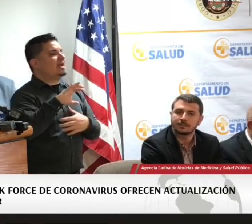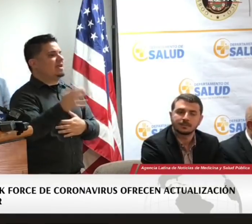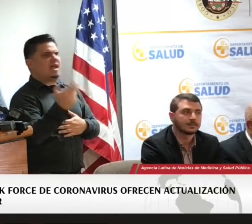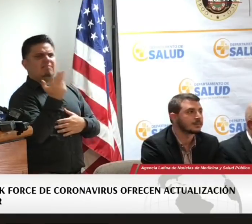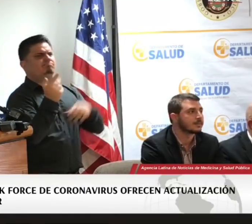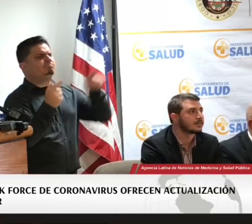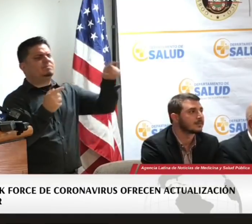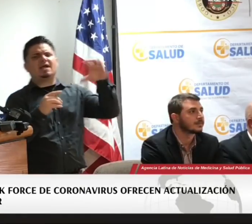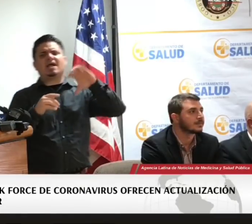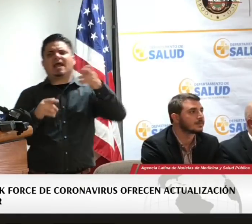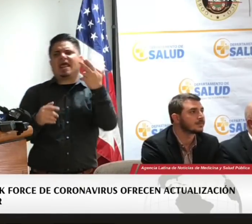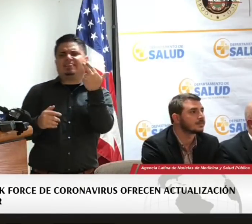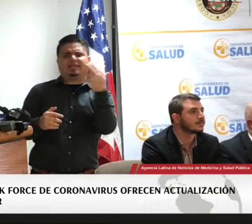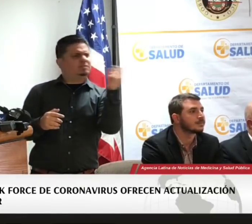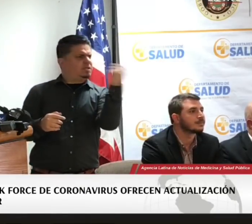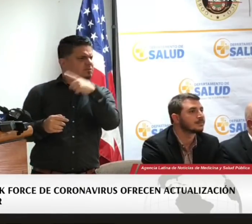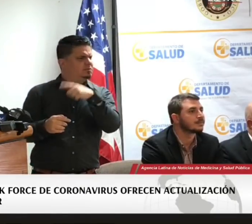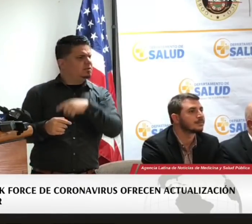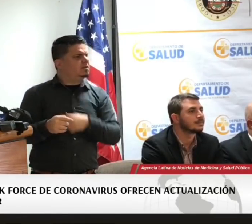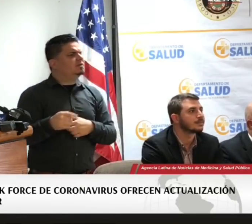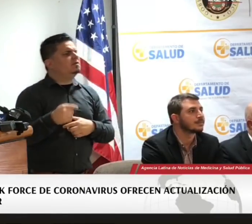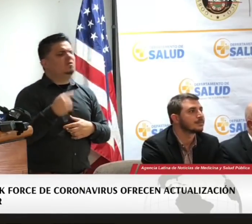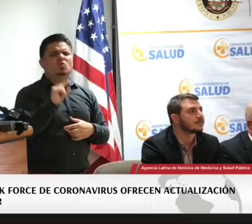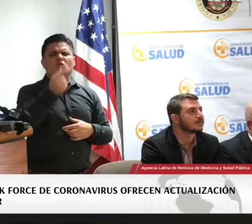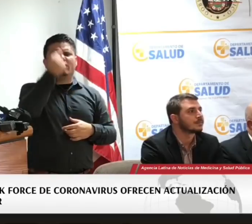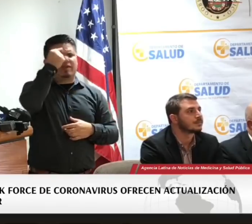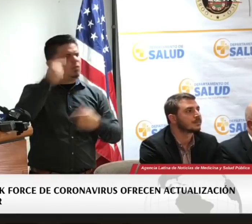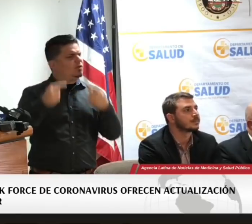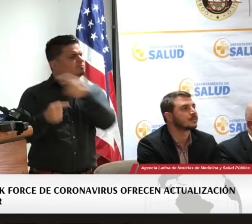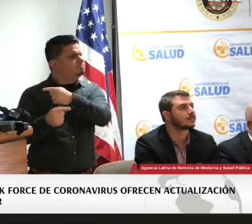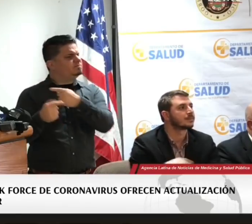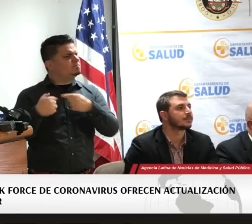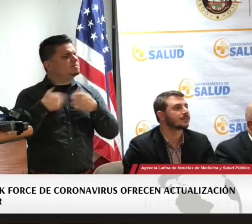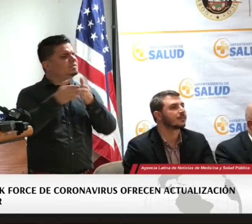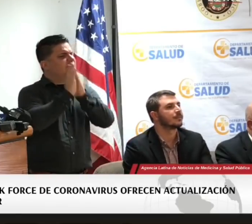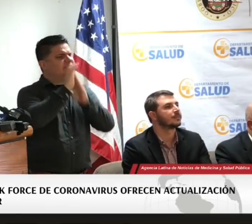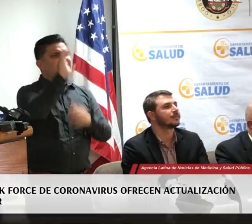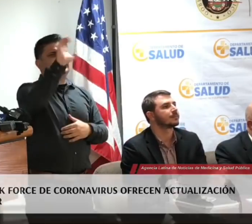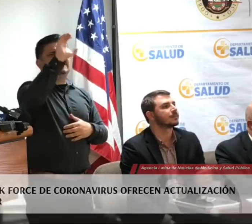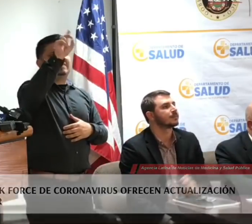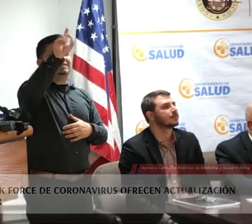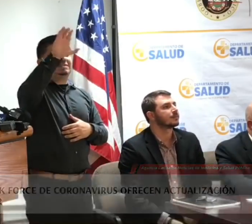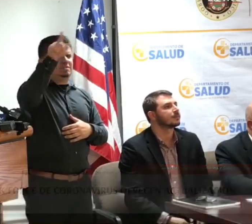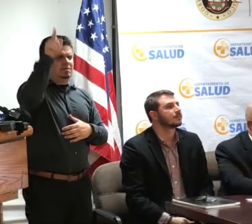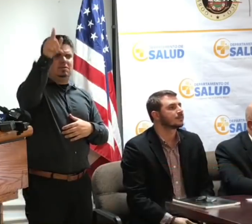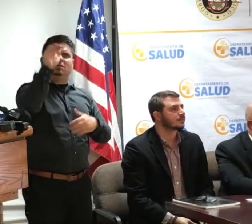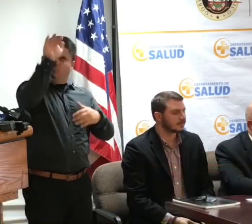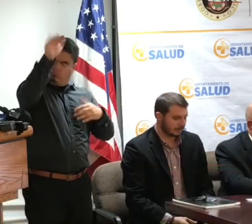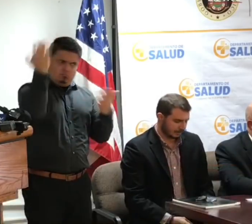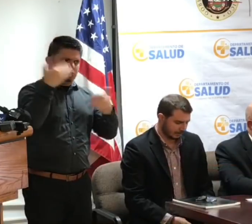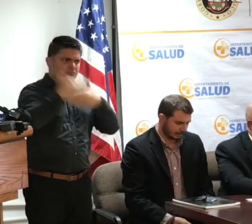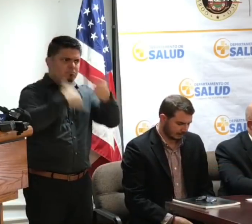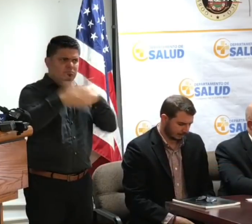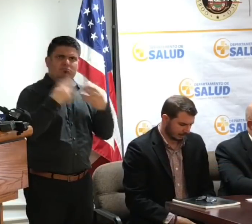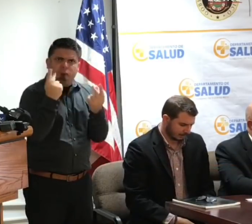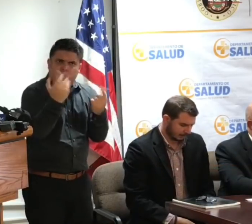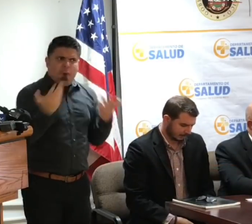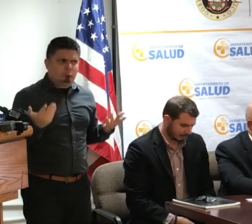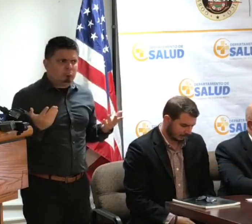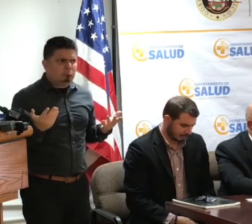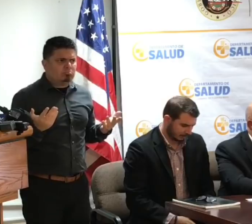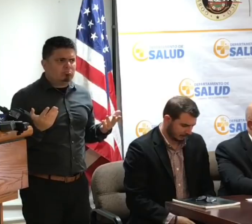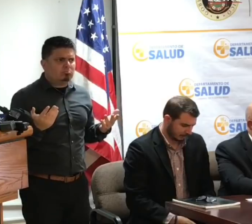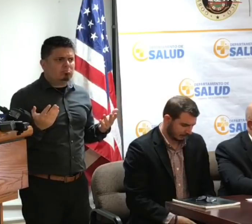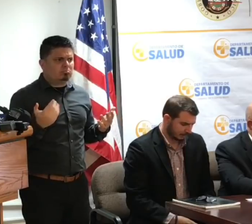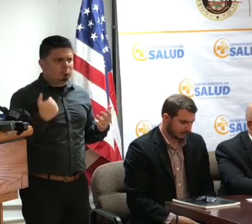Por acá, saludos, gobernador. Usted le ha hecho un reclamo al CDC para que acelere los procesos. Habiendo un sinnúmero de